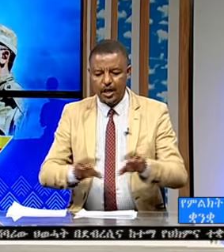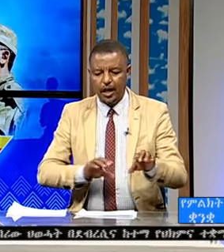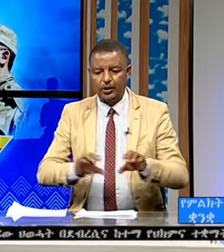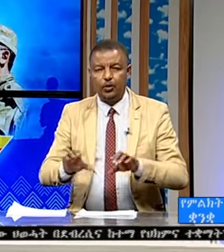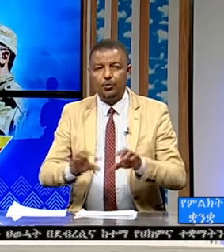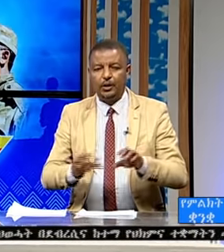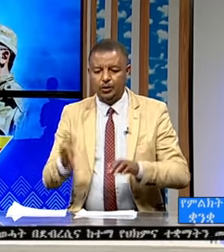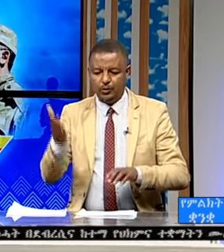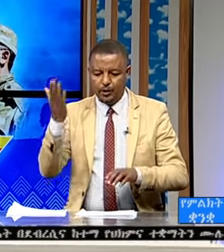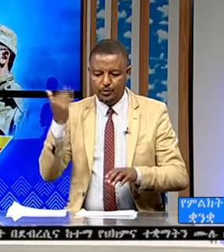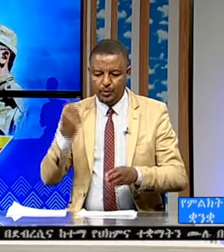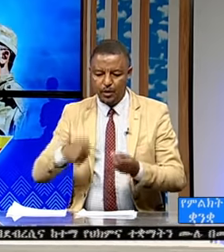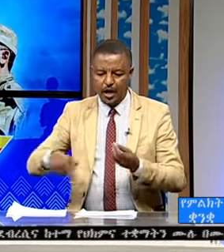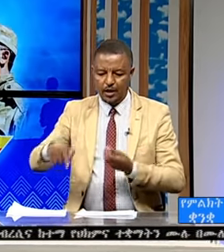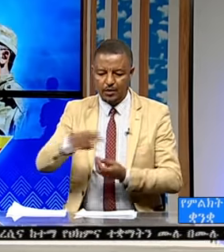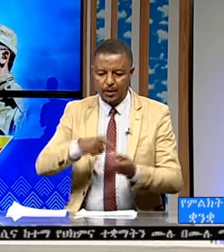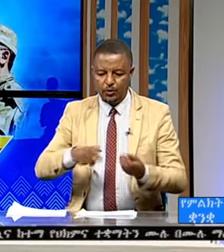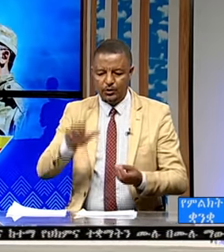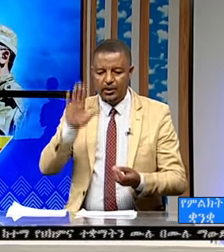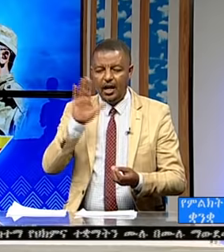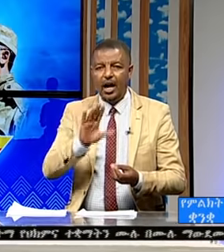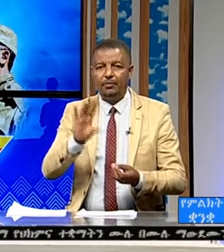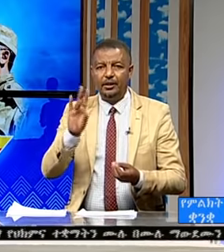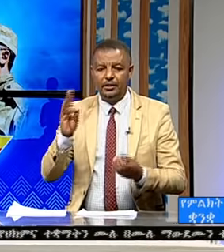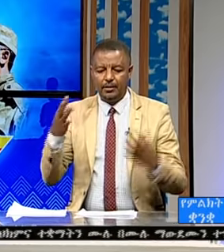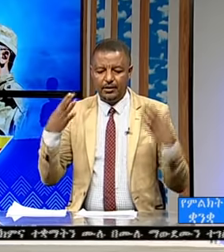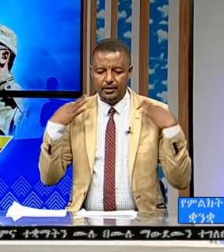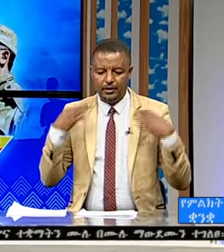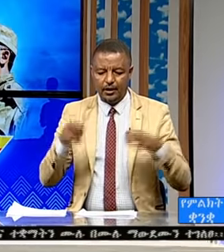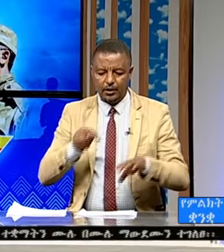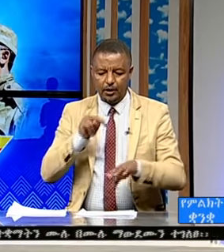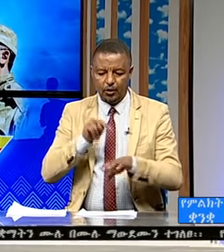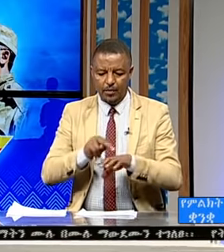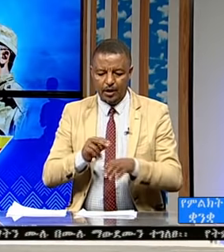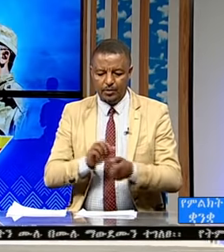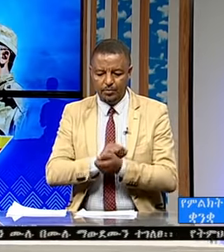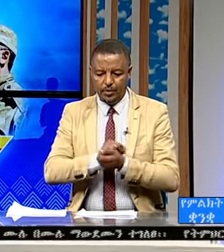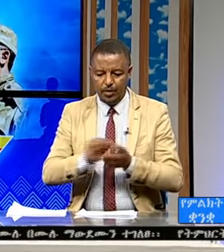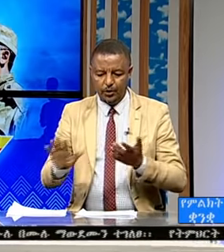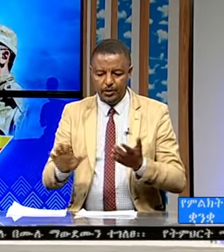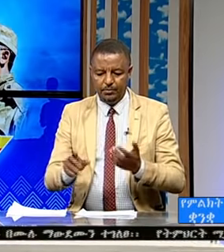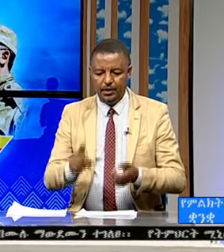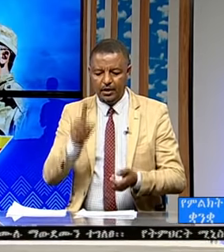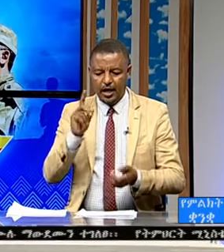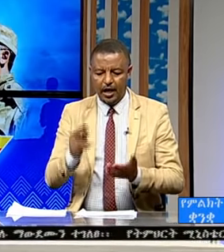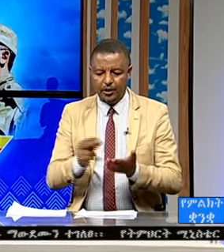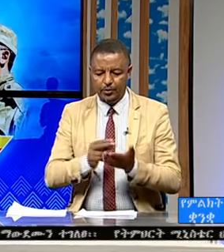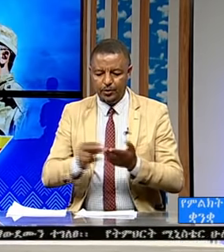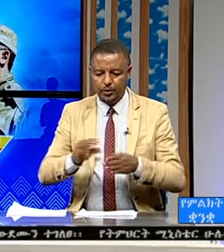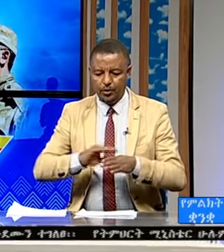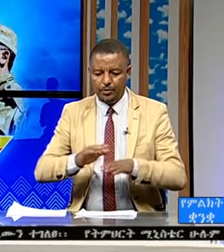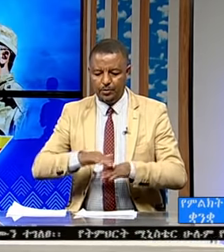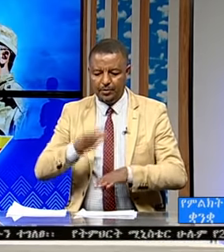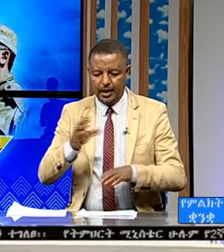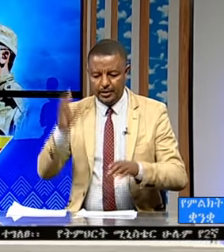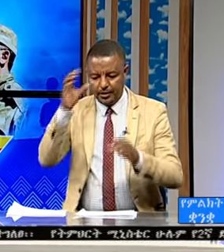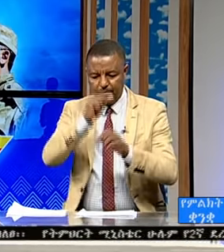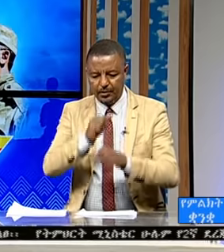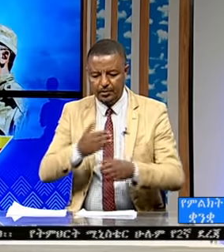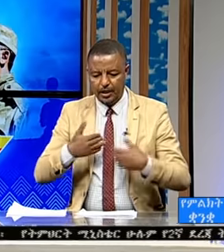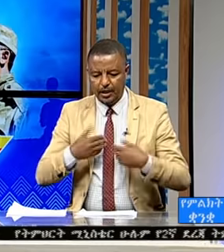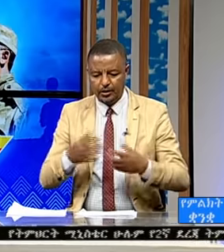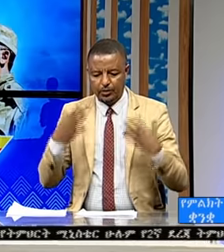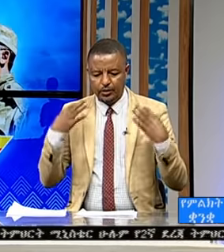የዋት ወረራ አድርጎባቸው በነበረው አካባቢዎች 57 የጤና ተቋማት በማውደም ከአንድ ቢሊዮን ብር